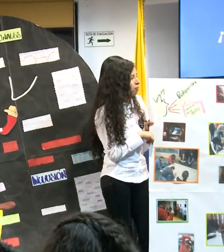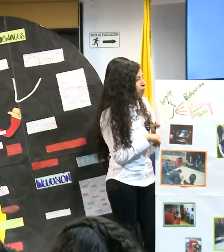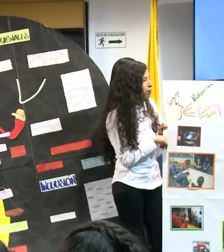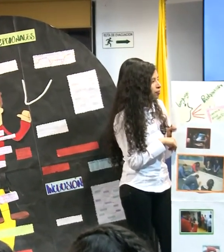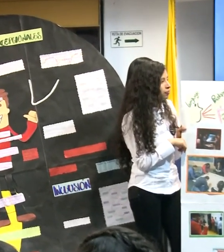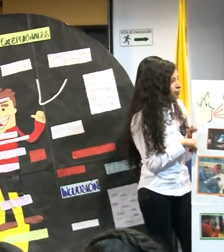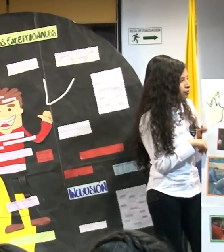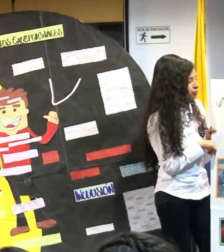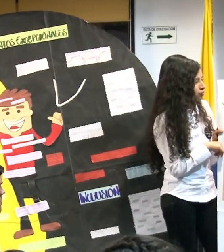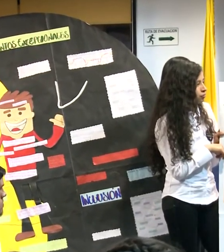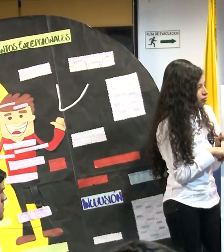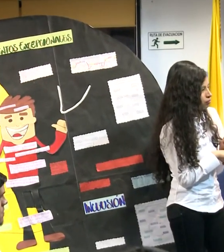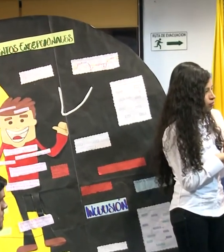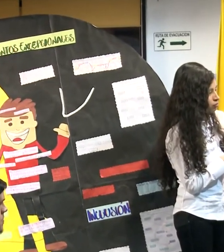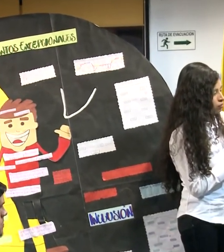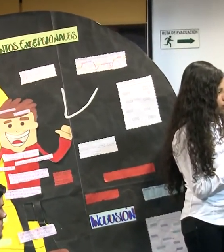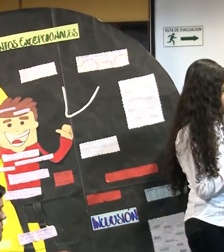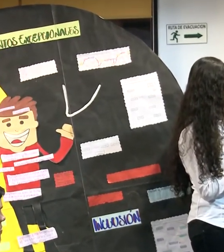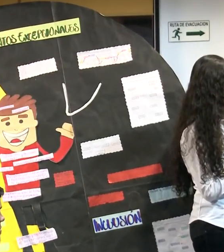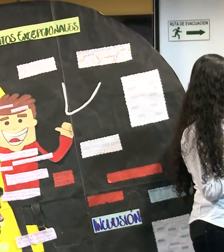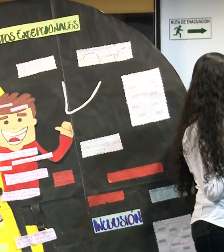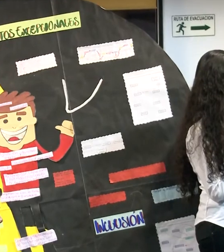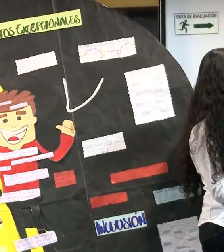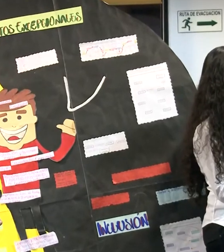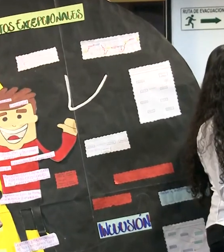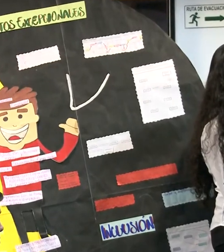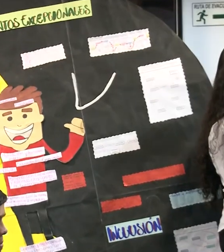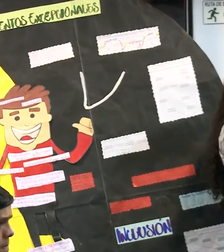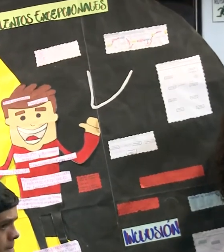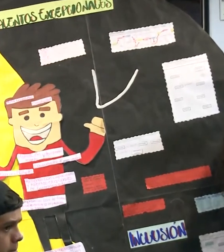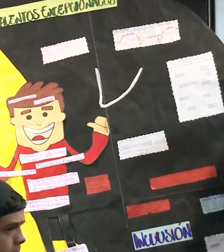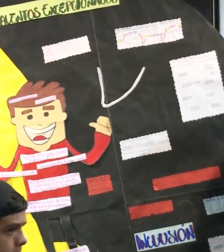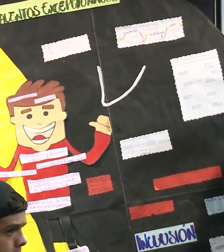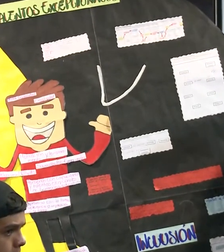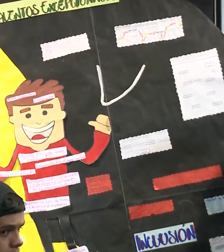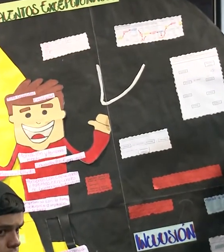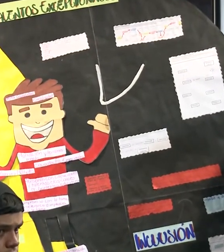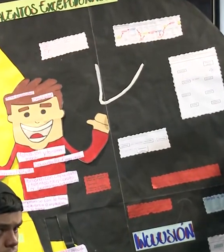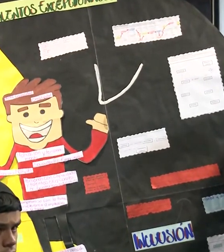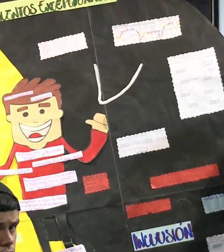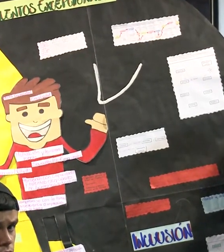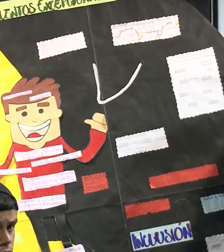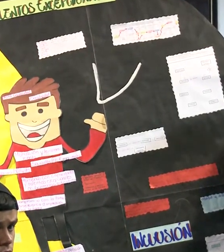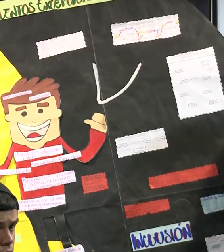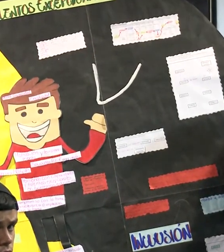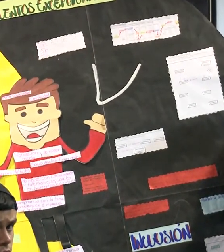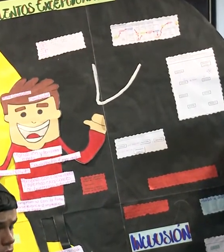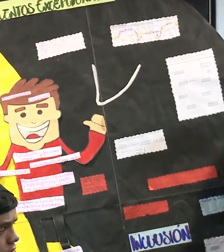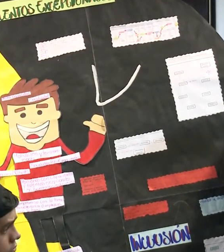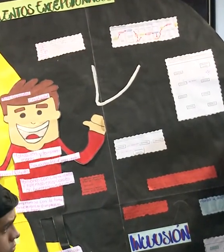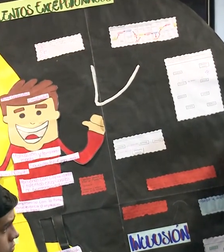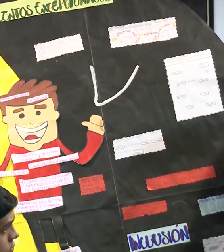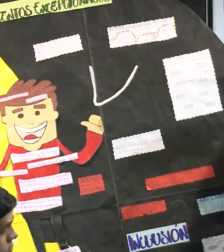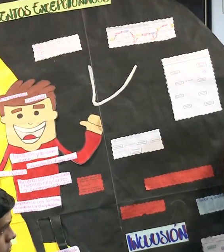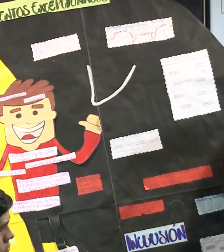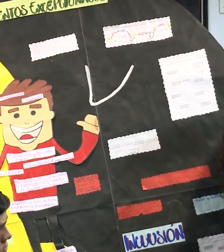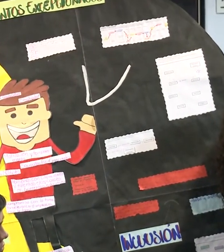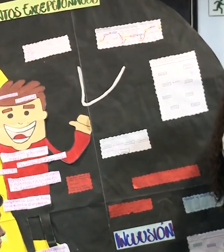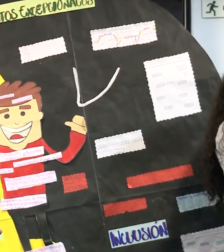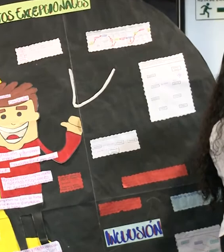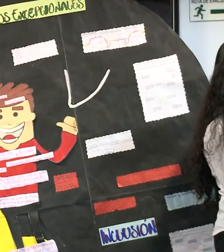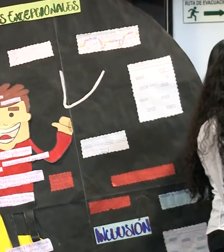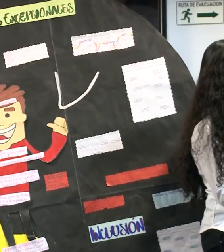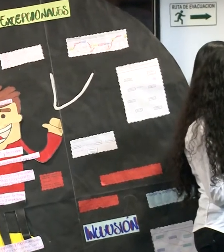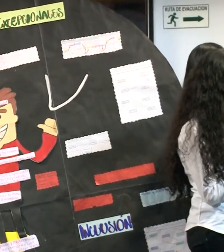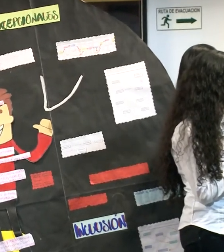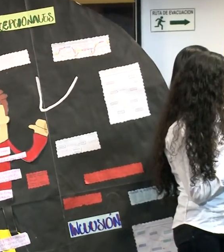mucho, digamos, como con mucho temor, nos arriesgamos a participar con ellos, porque nosotras ninguna